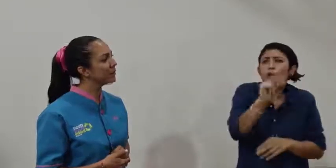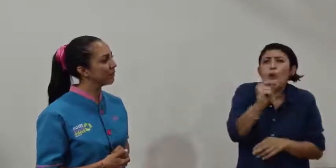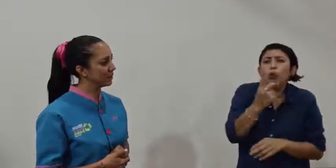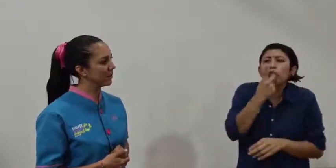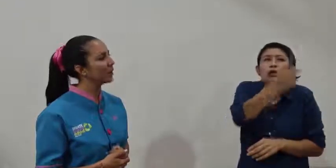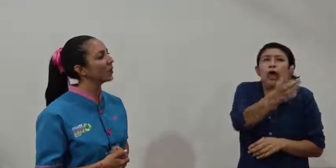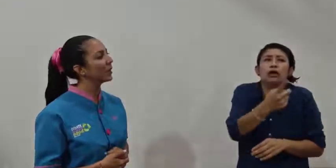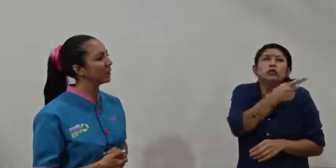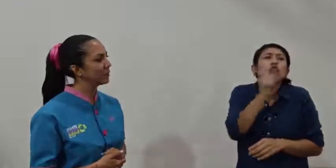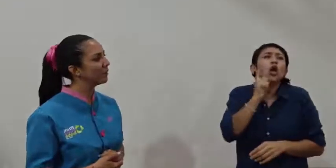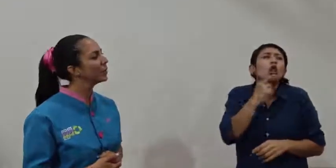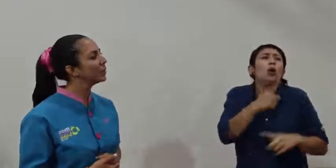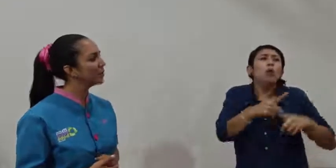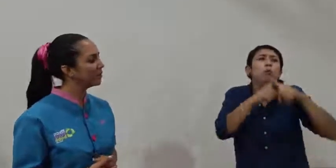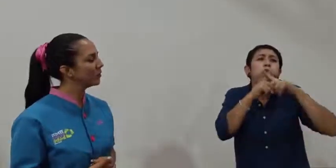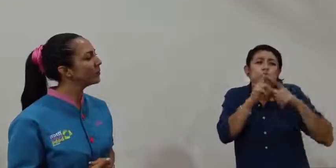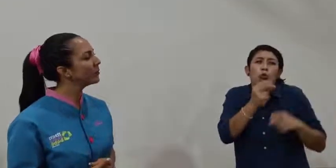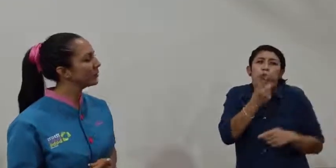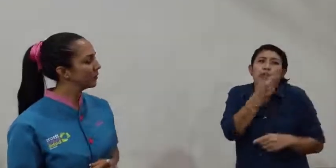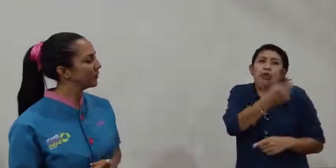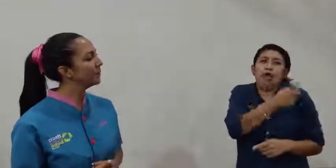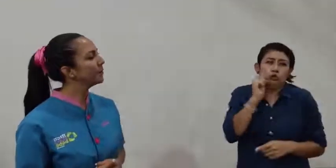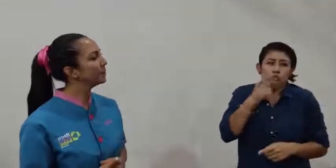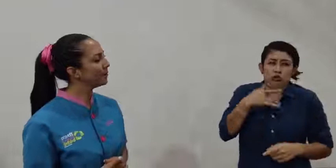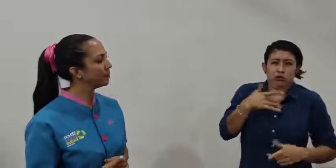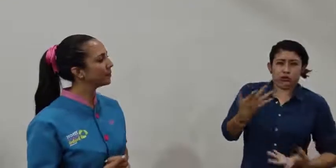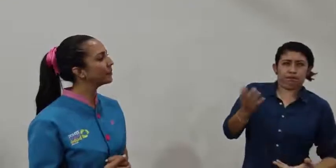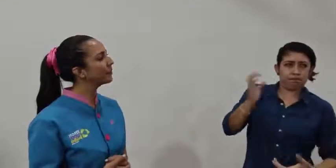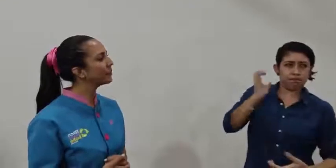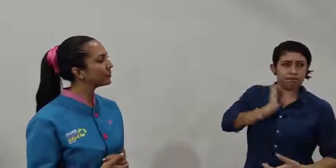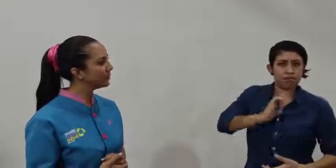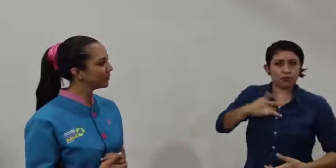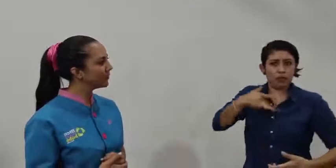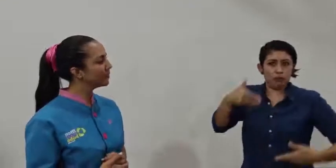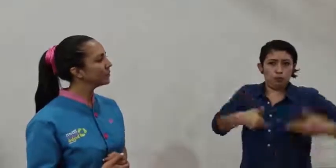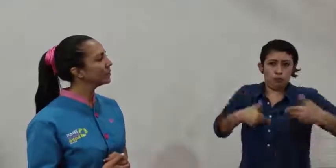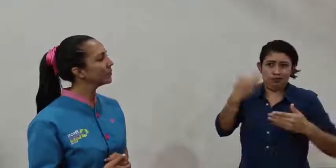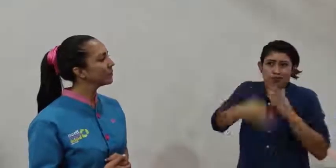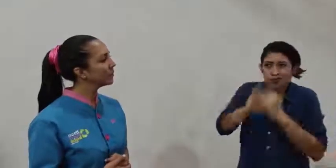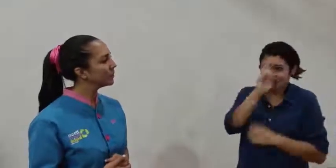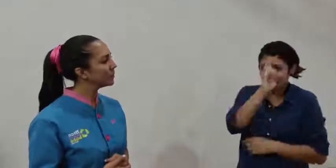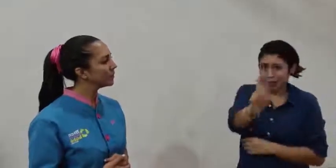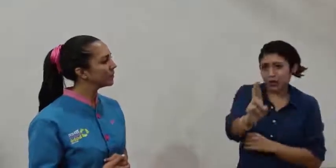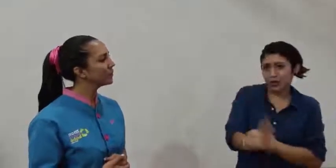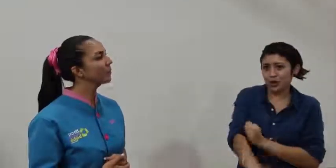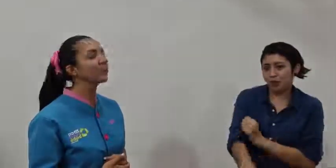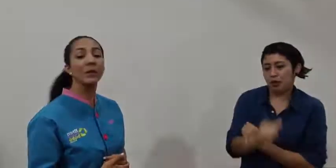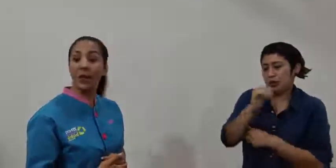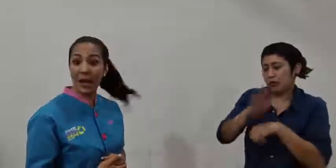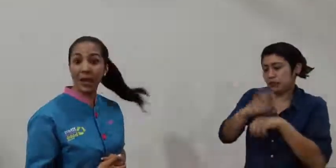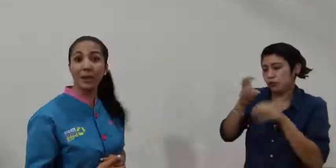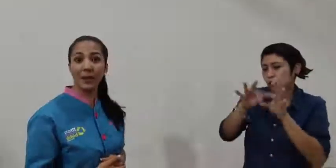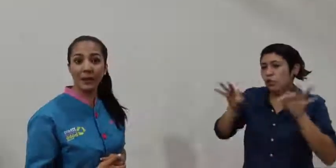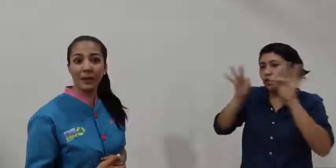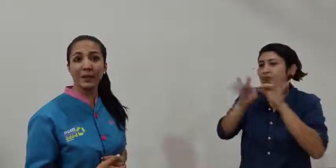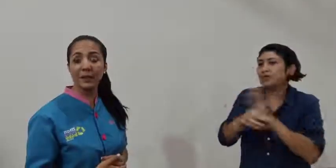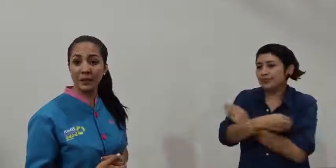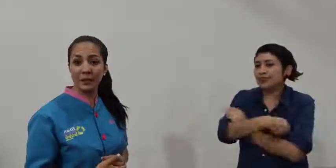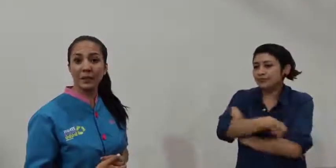voz también. Entonces, una de las palabras que no se usan son sordomudos. De hecho, esa palabra es como un